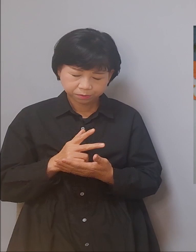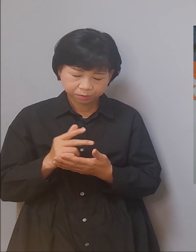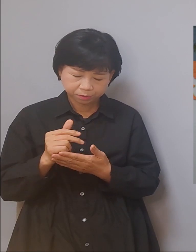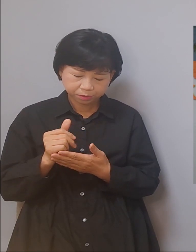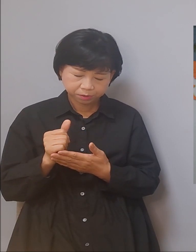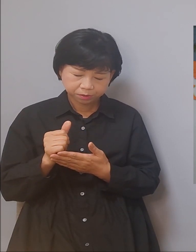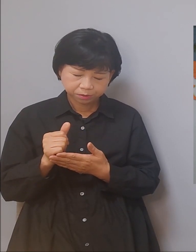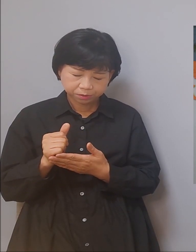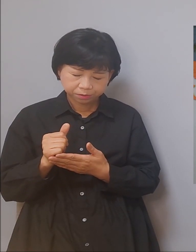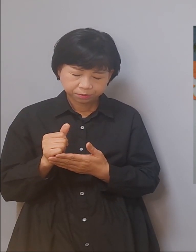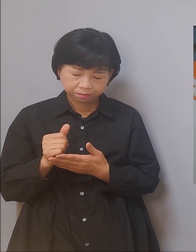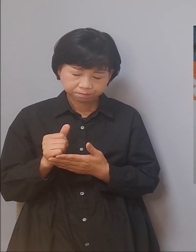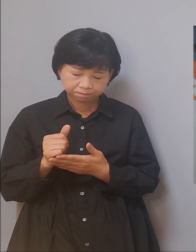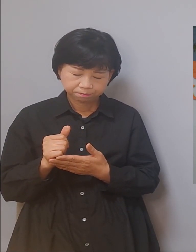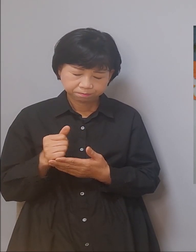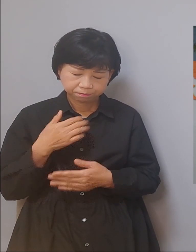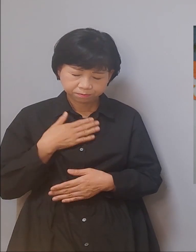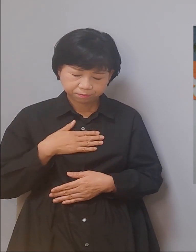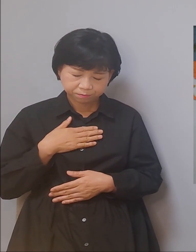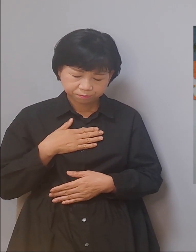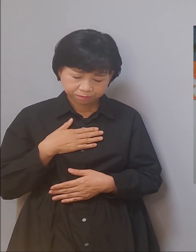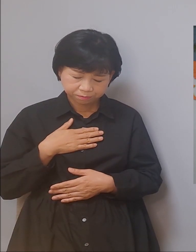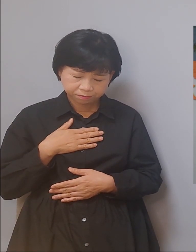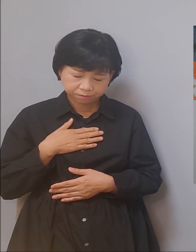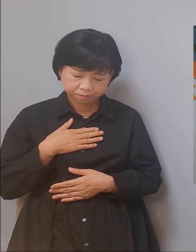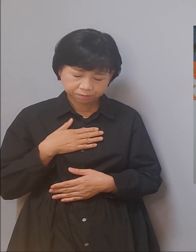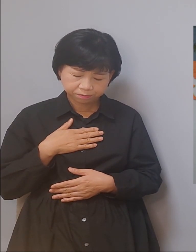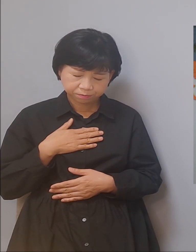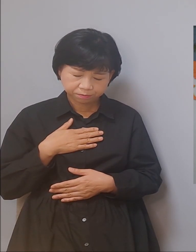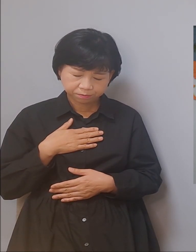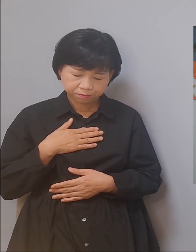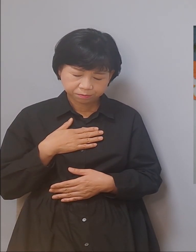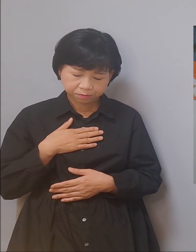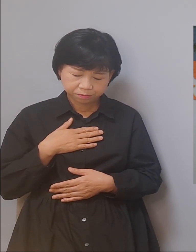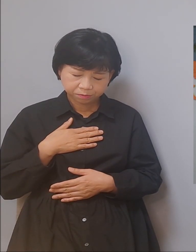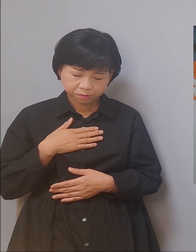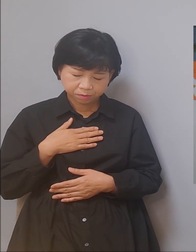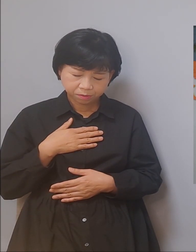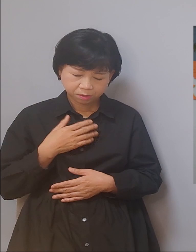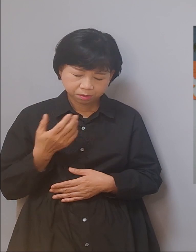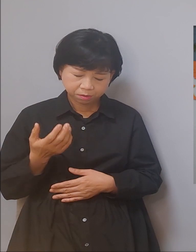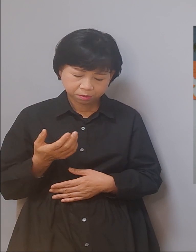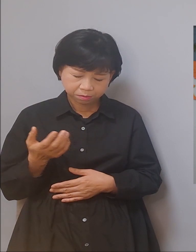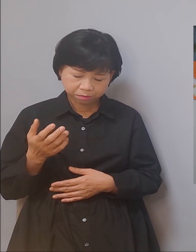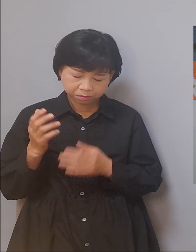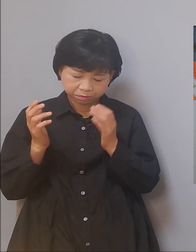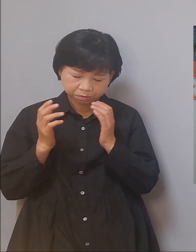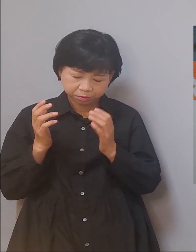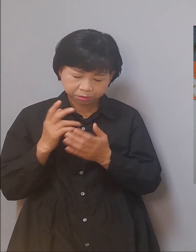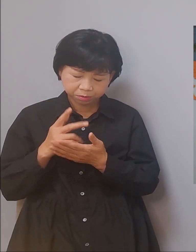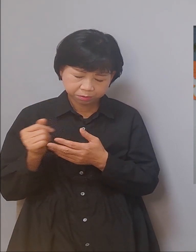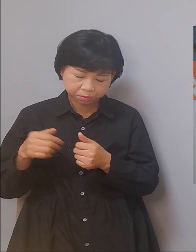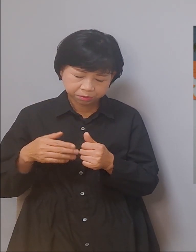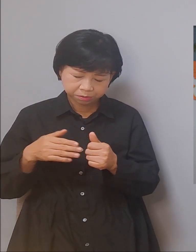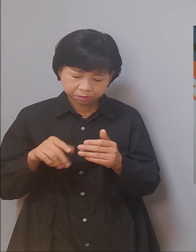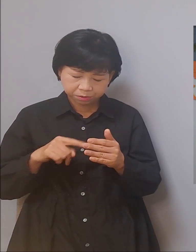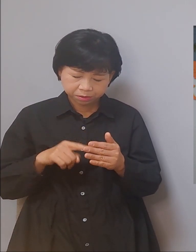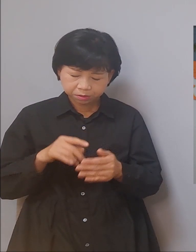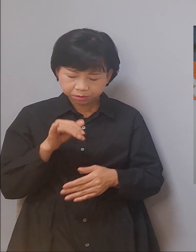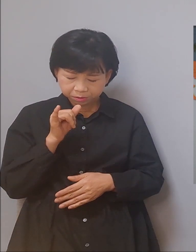은혜를 베풀어 주셔서 오늘도 이것도 아버지 아픔도 고통도 주님의 은혜임을 깨닫는 자 되게 하여